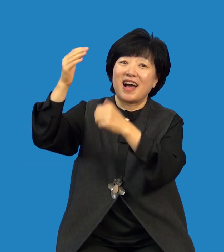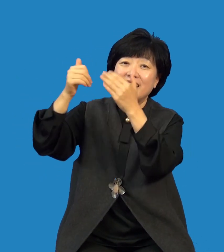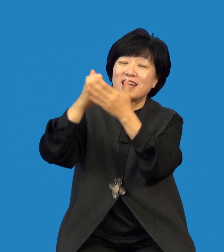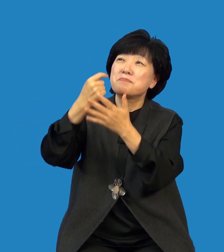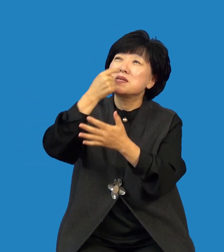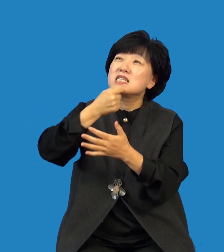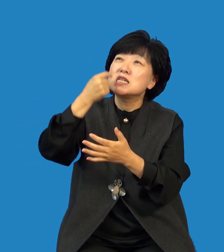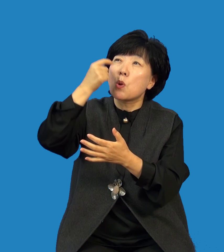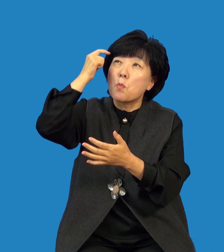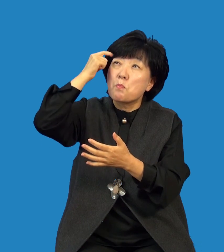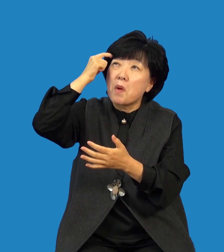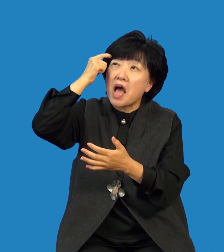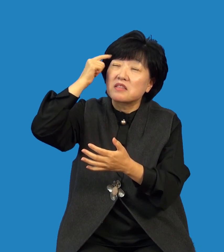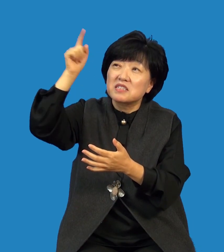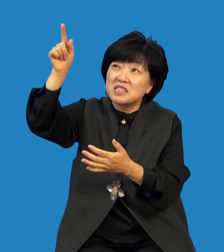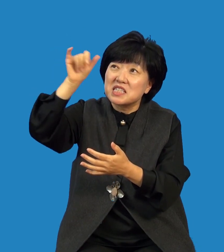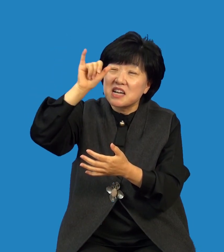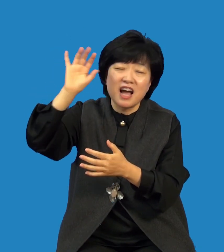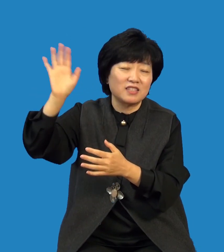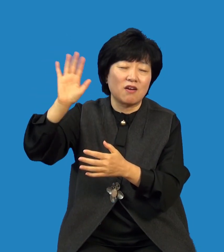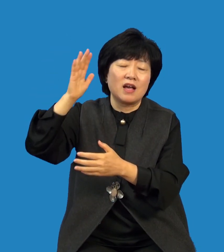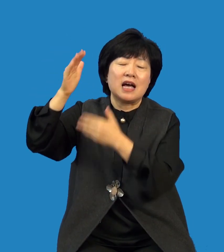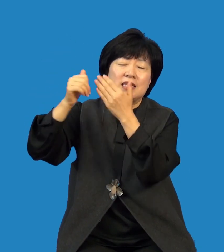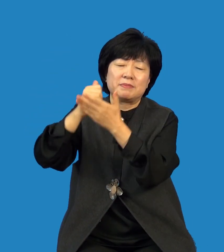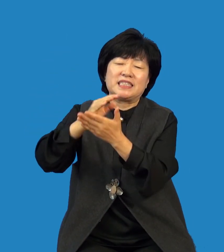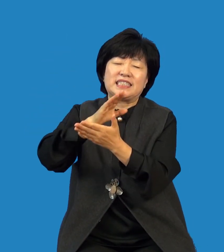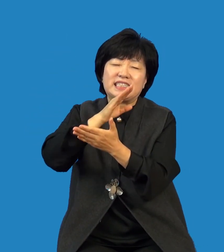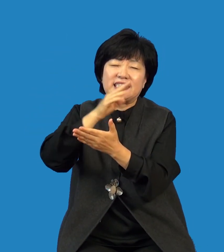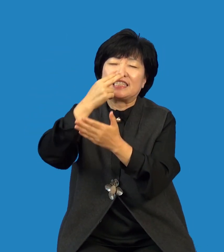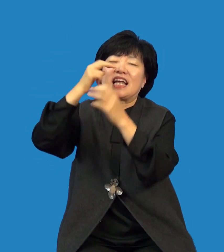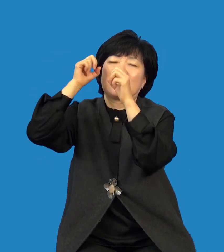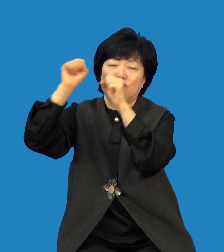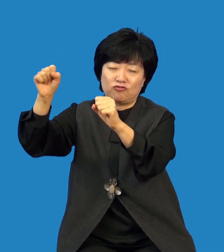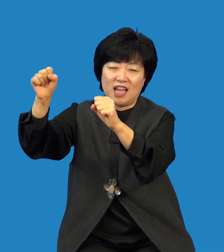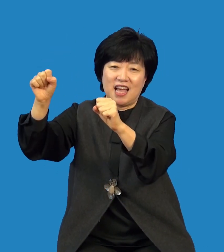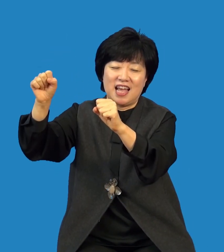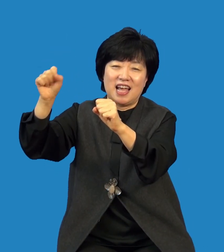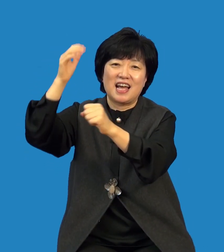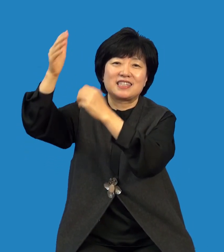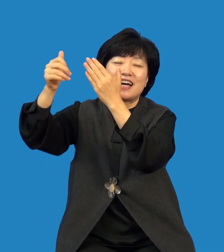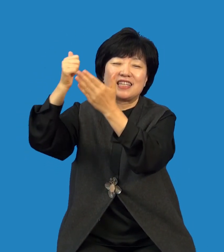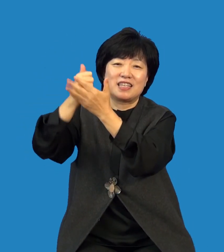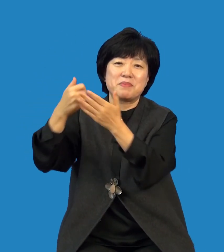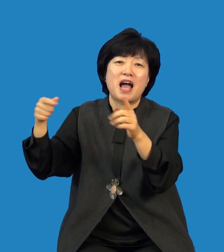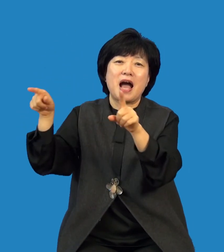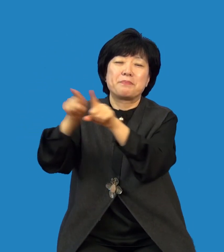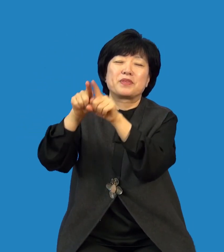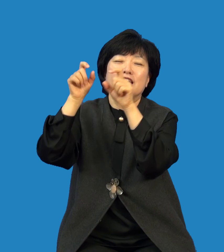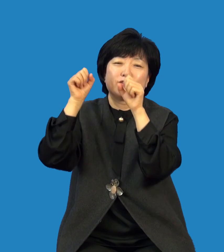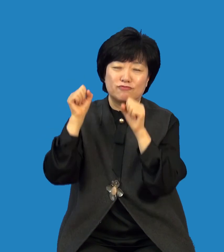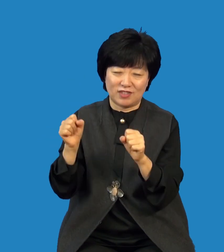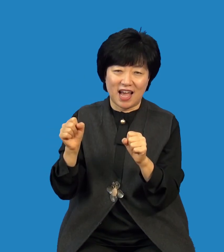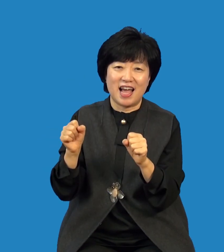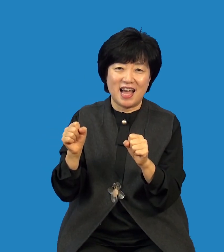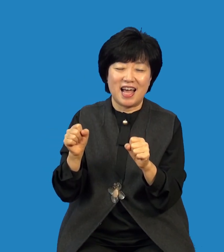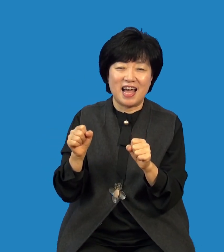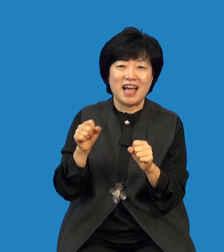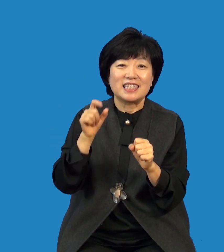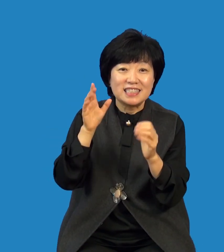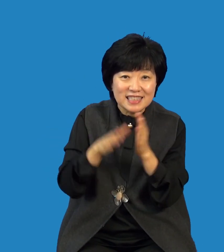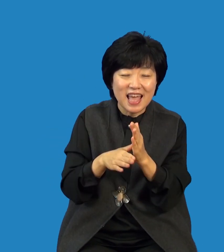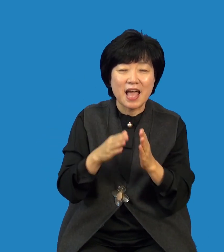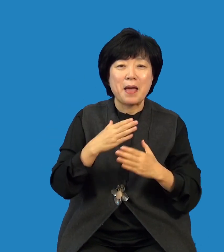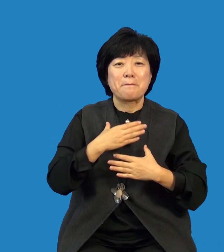분이 아니고 정말 살아계신 분이시구나. 그리고 그 하나님이 나와 함께 하시는구나. 여기서 여러분 평강이 주어지는